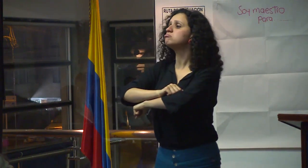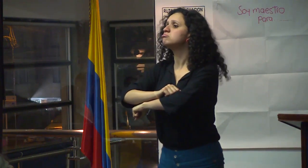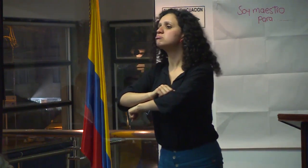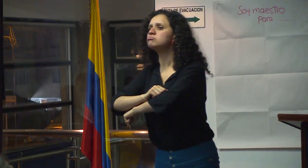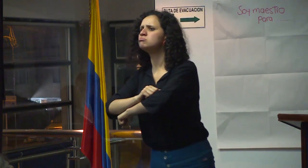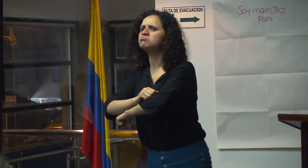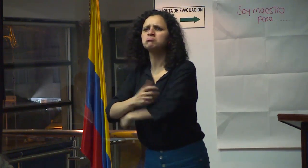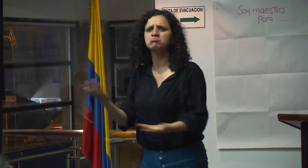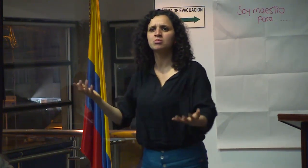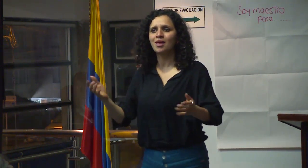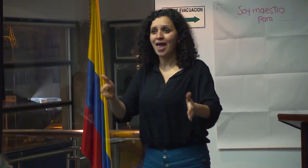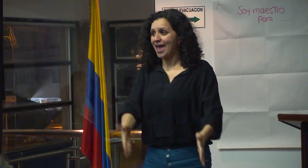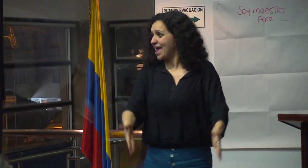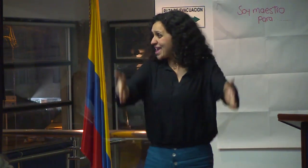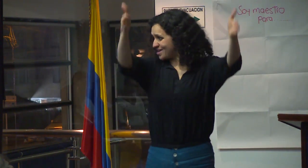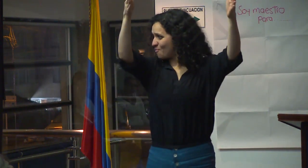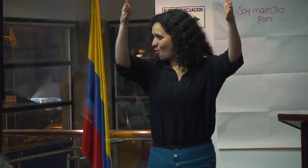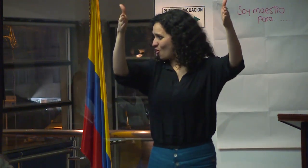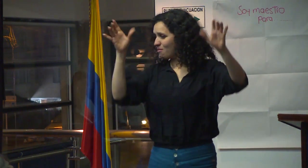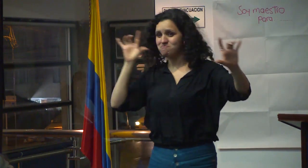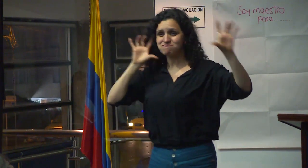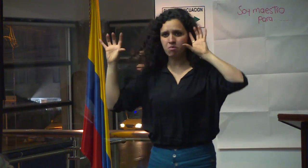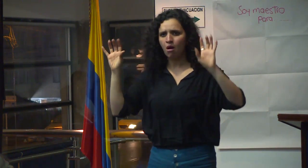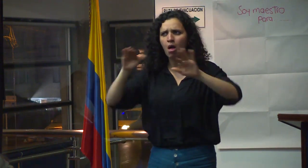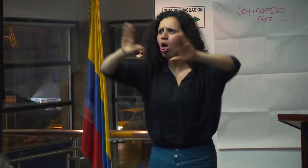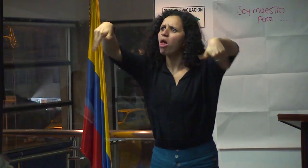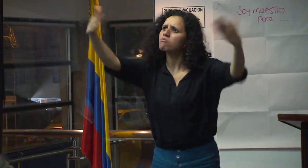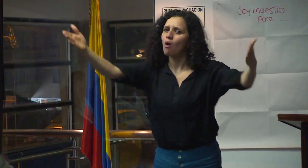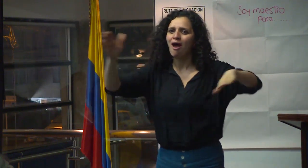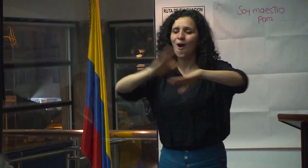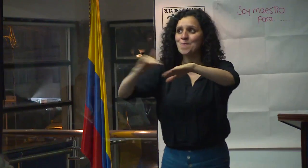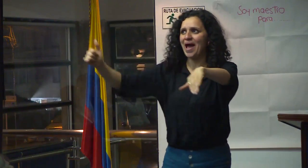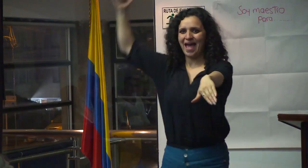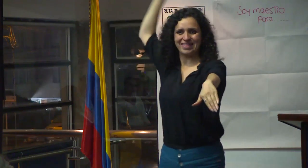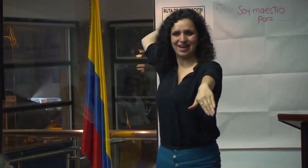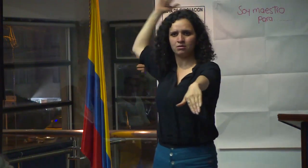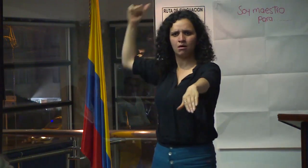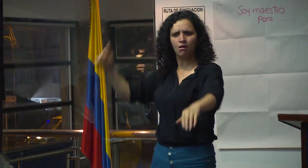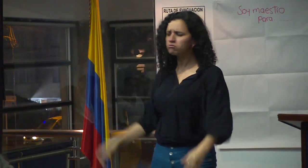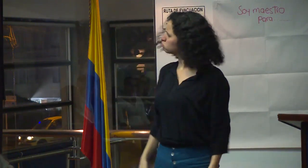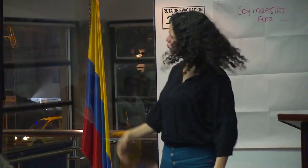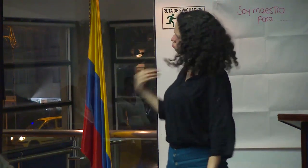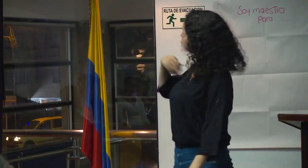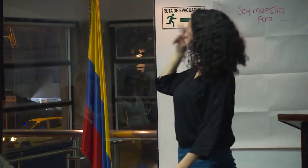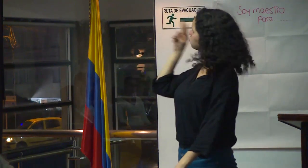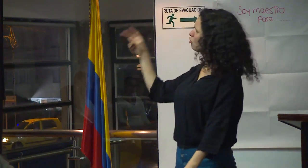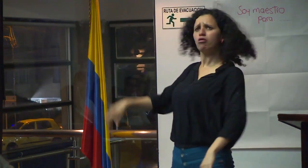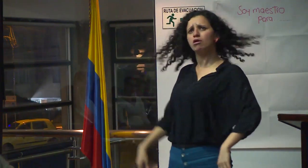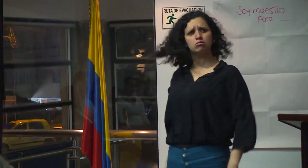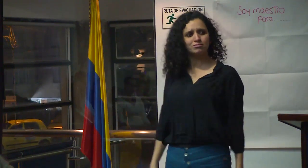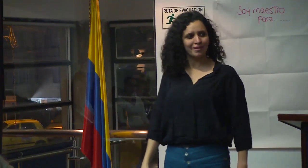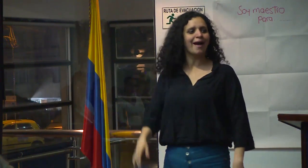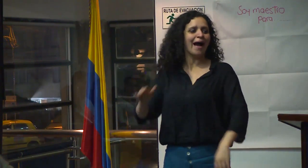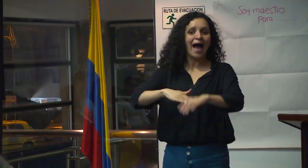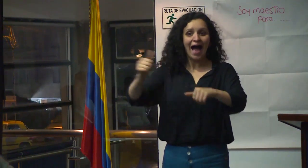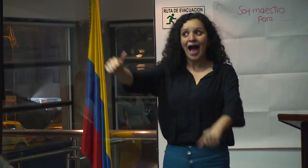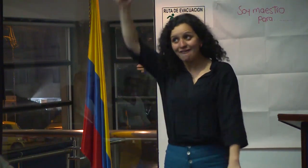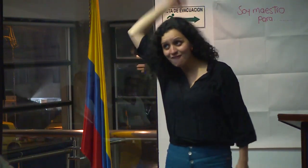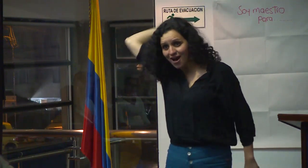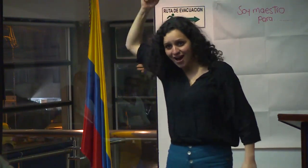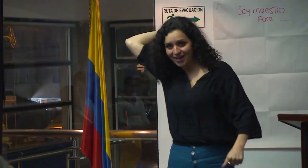no ven porque está al otro lado, ¿sí? Pero no lo veo. Yo sí, está al otro lado, está atrás de